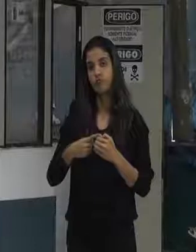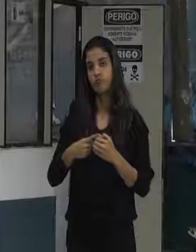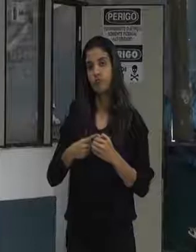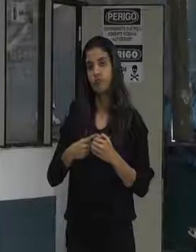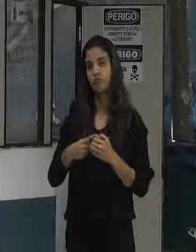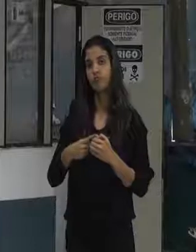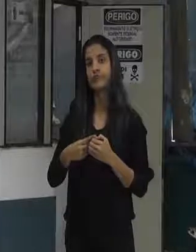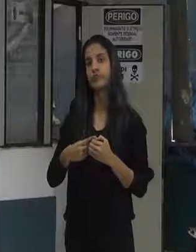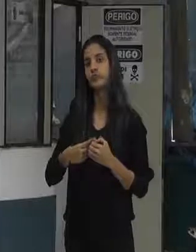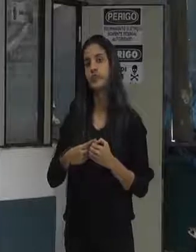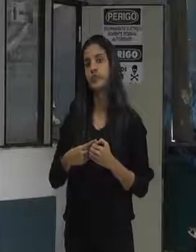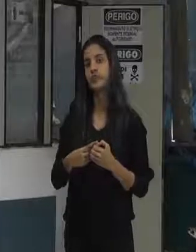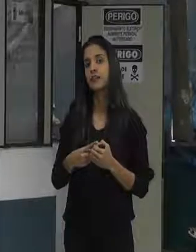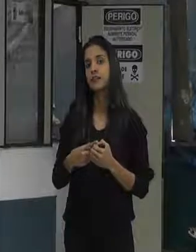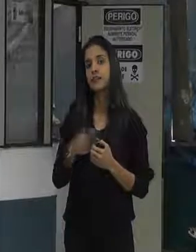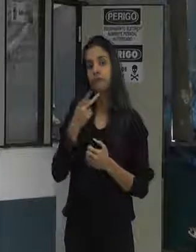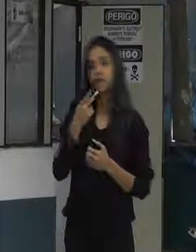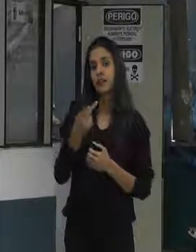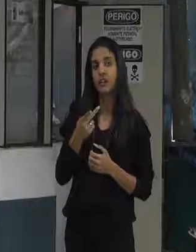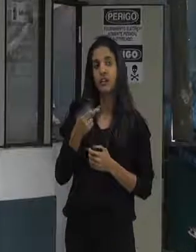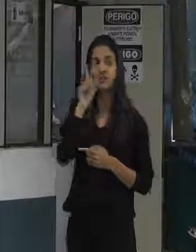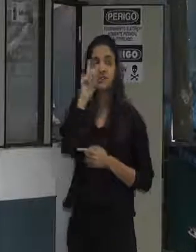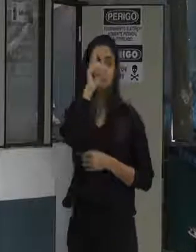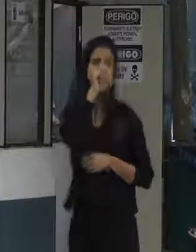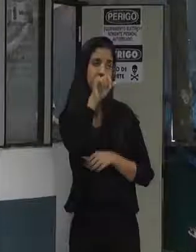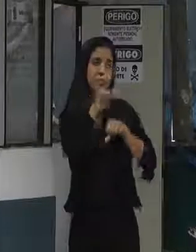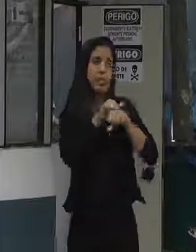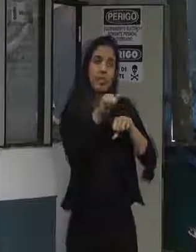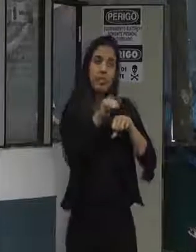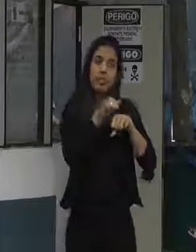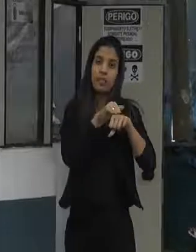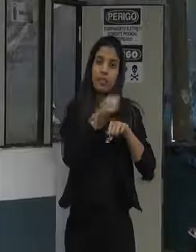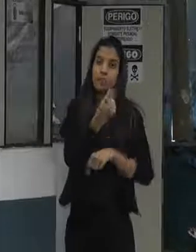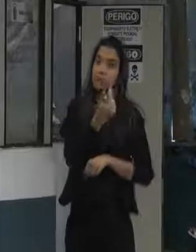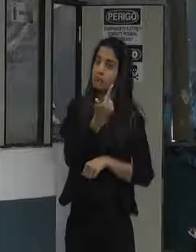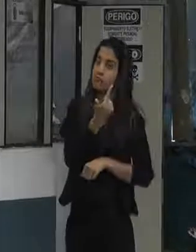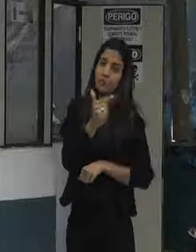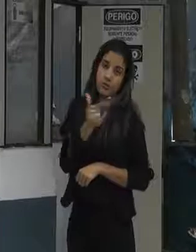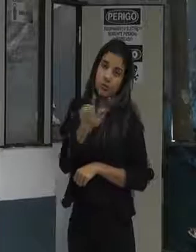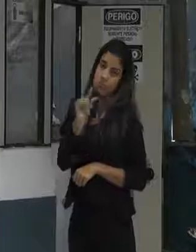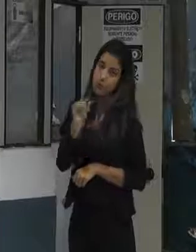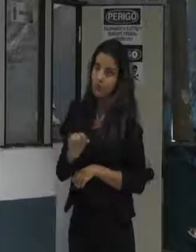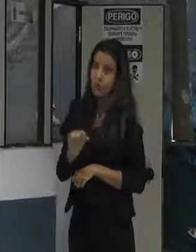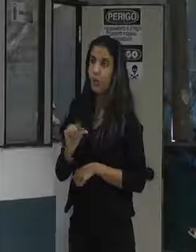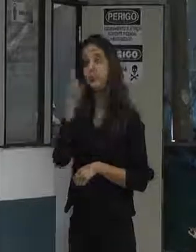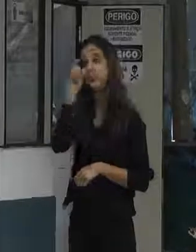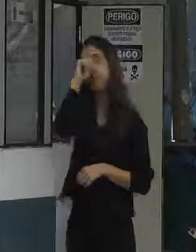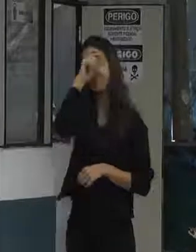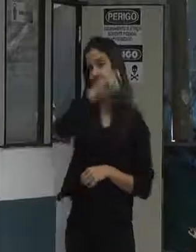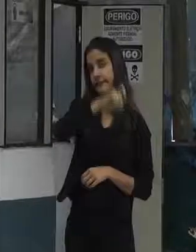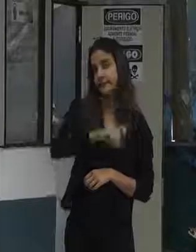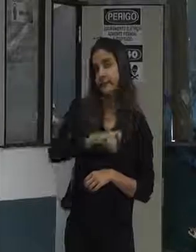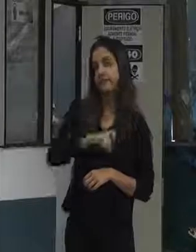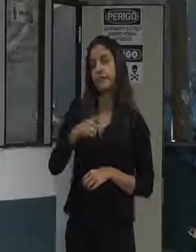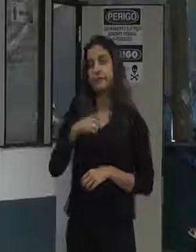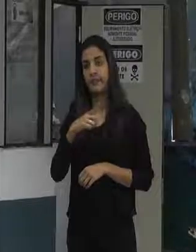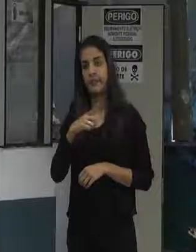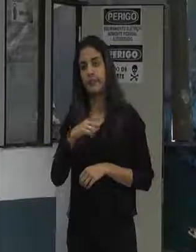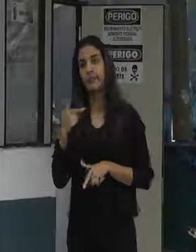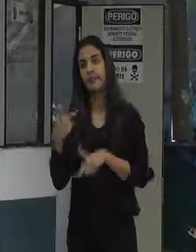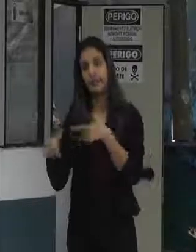complicado administrar porque não tem recurso, porque as verbas estão curtas, porque está difícil trazer os